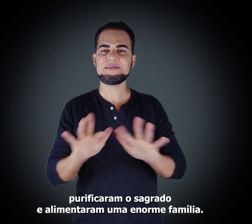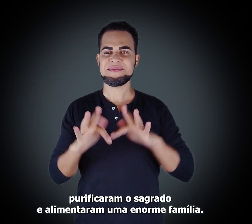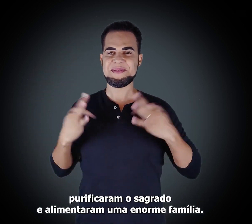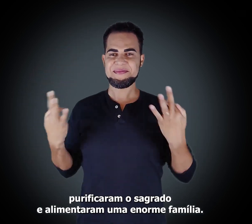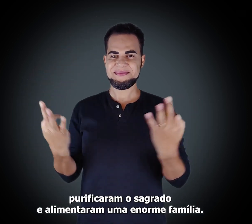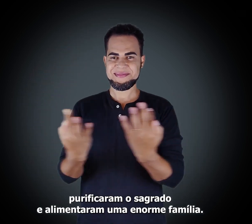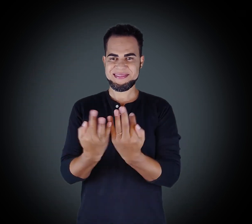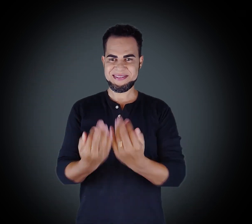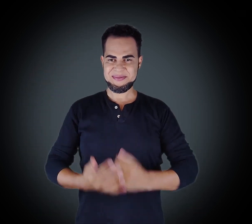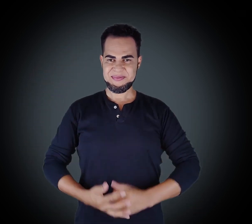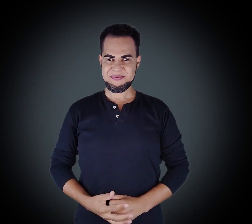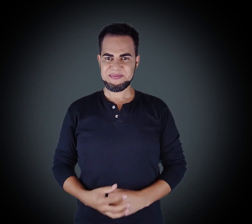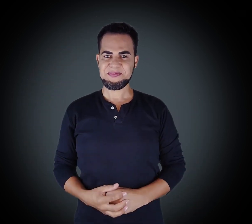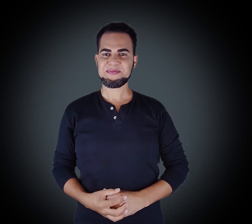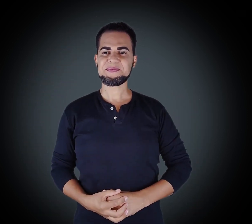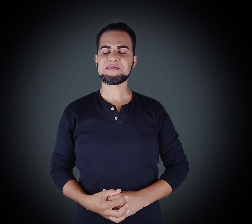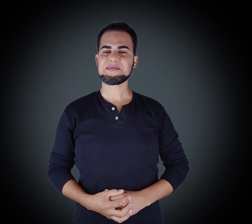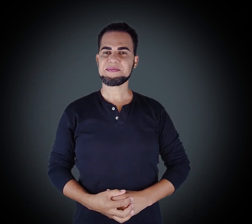família.